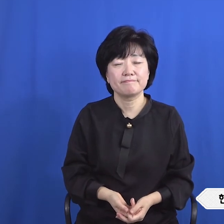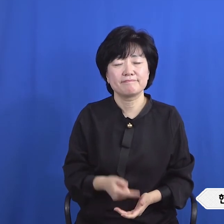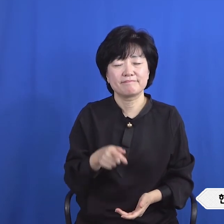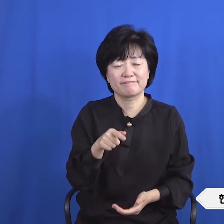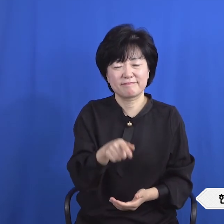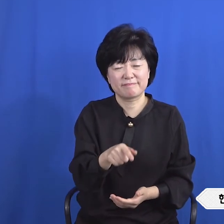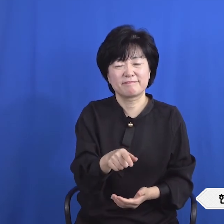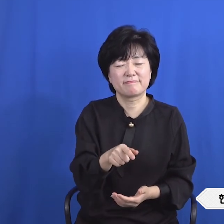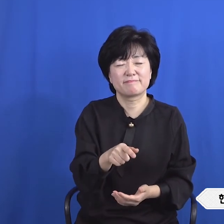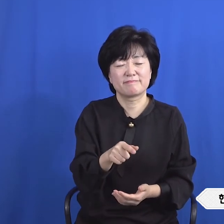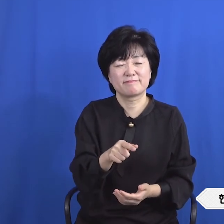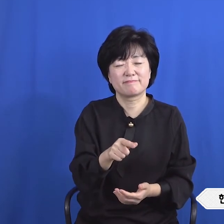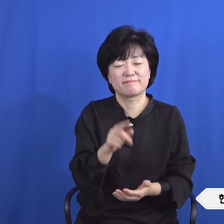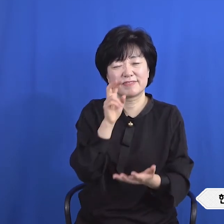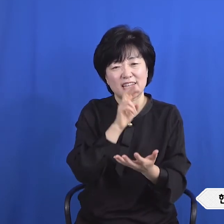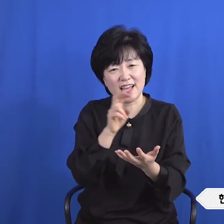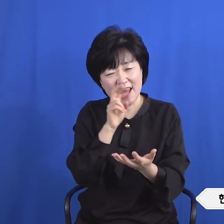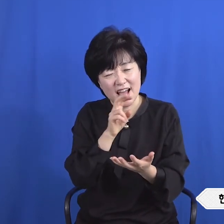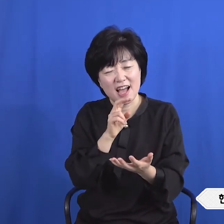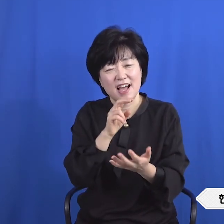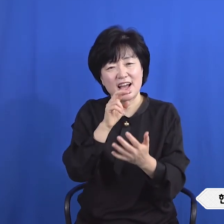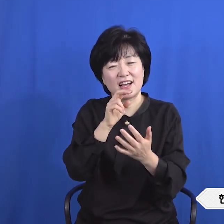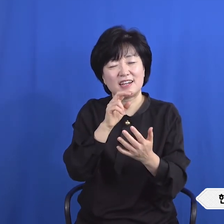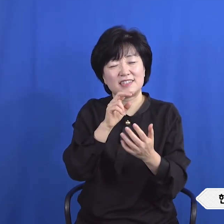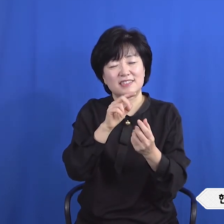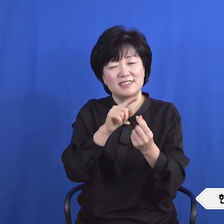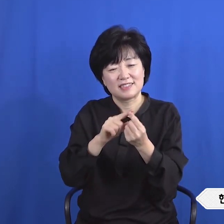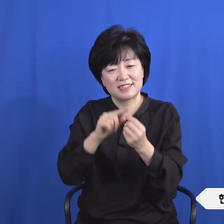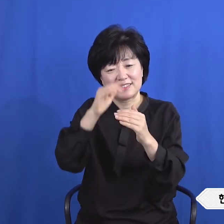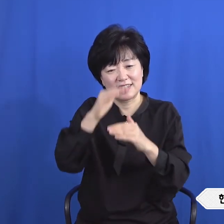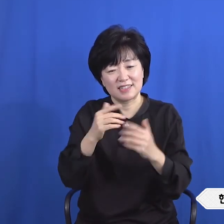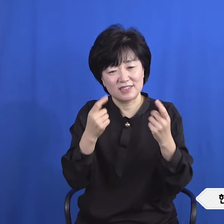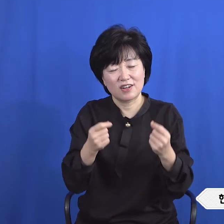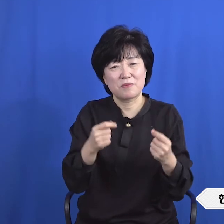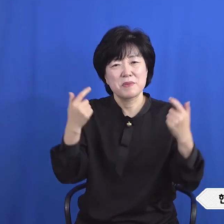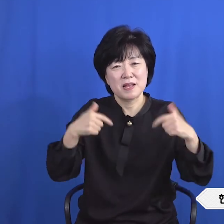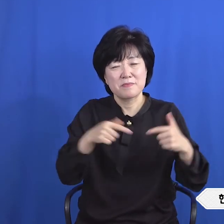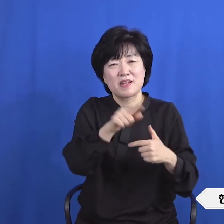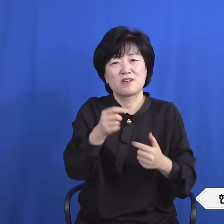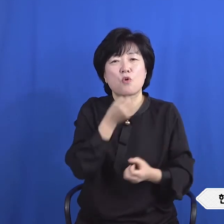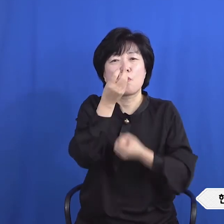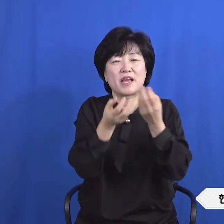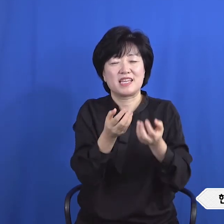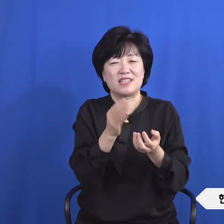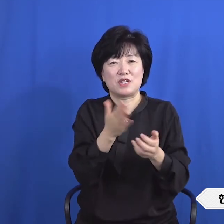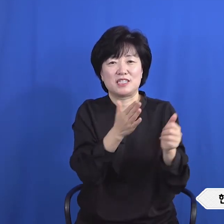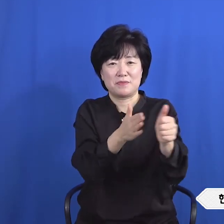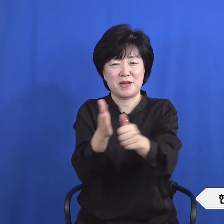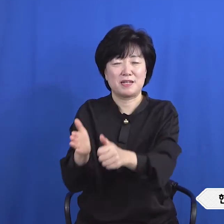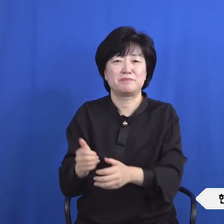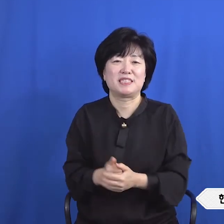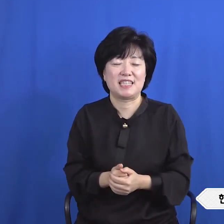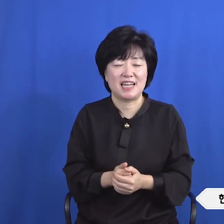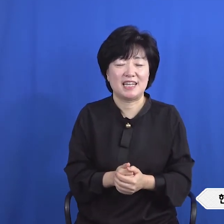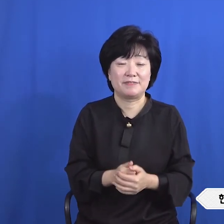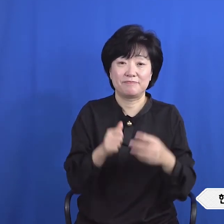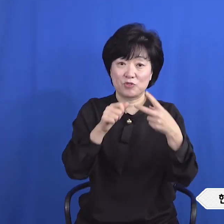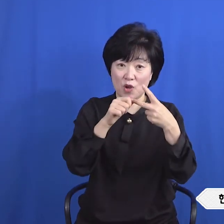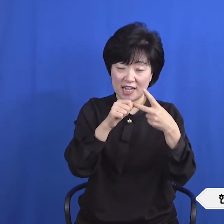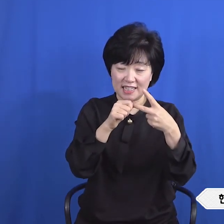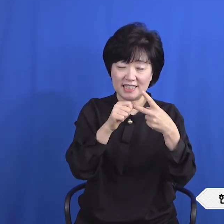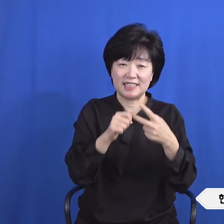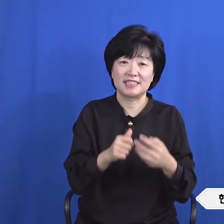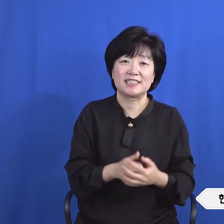정말 그것이 매일매일의 우리의 삶의 고백이 될 수 있기를 간절히 바랍니다. 또 한 가지는